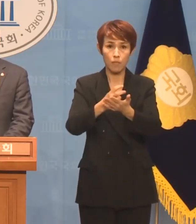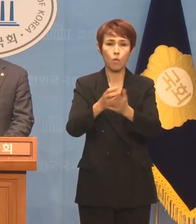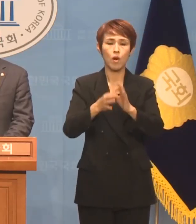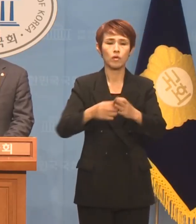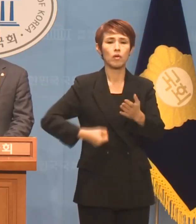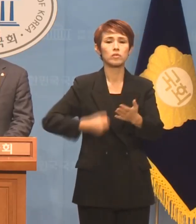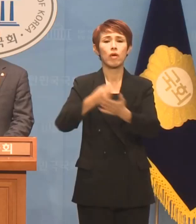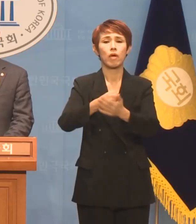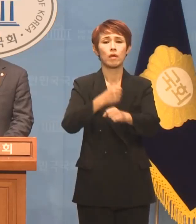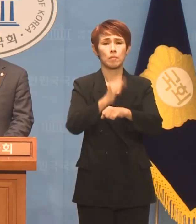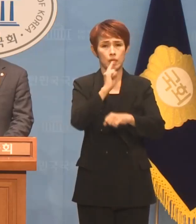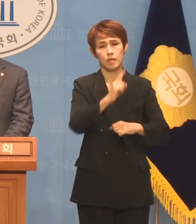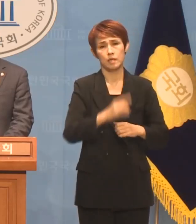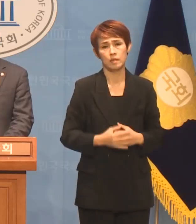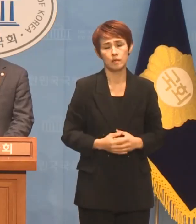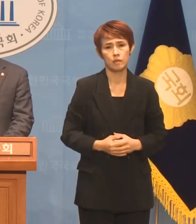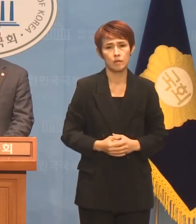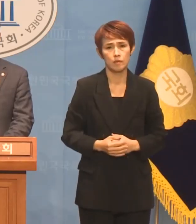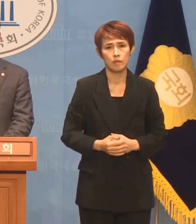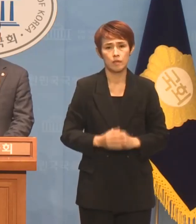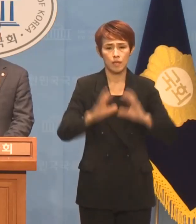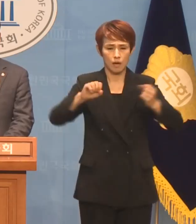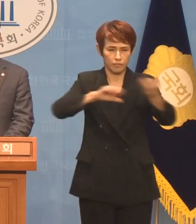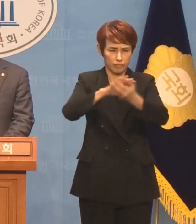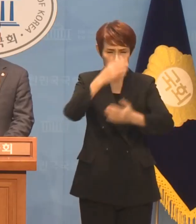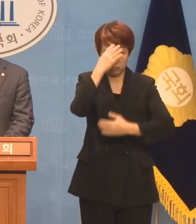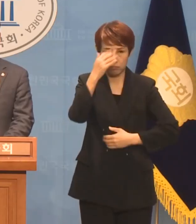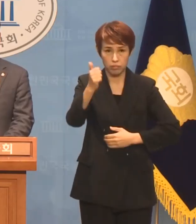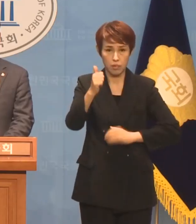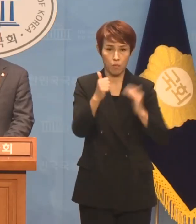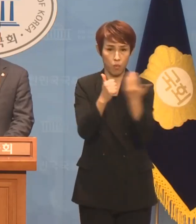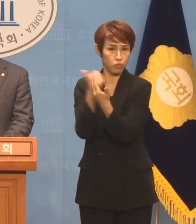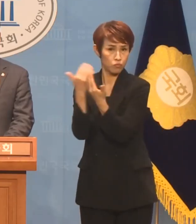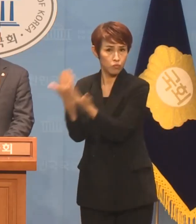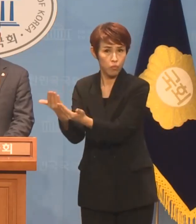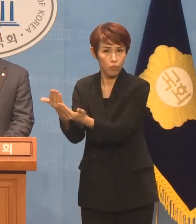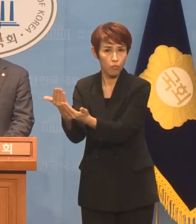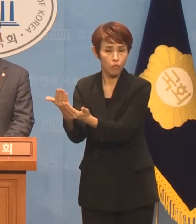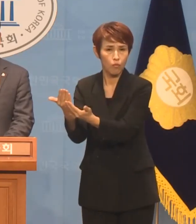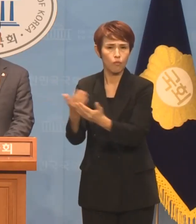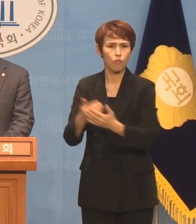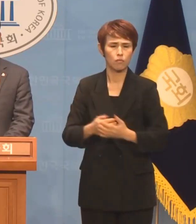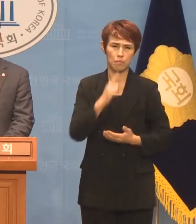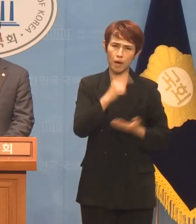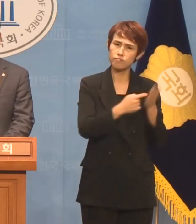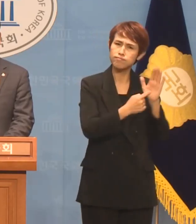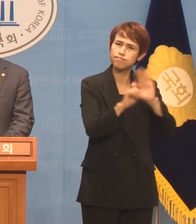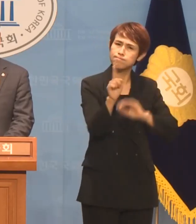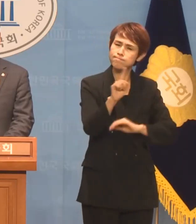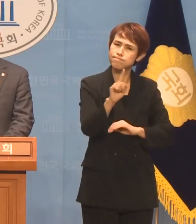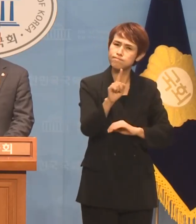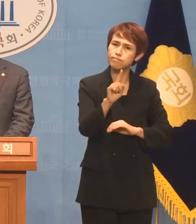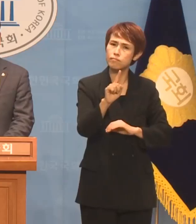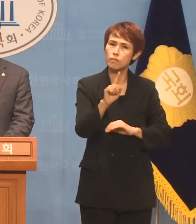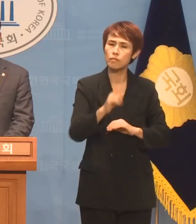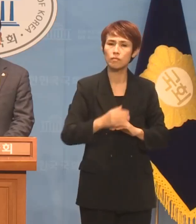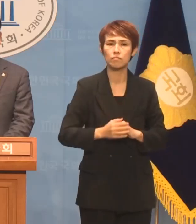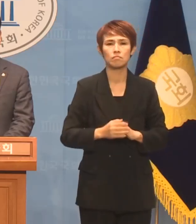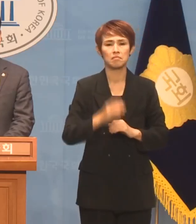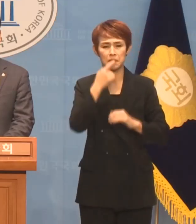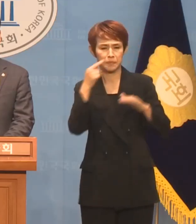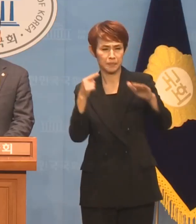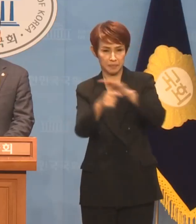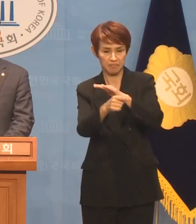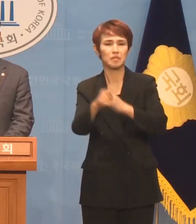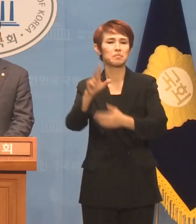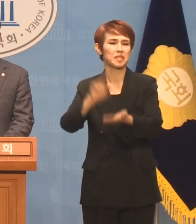내리겠다고 밝혔습니다. 내란 수괴를 보호하는 행태를 보이면서 이런 말을 입에 담는 것은 계엄은